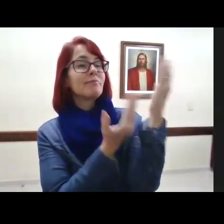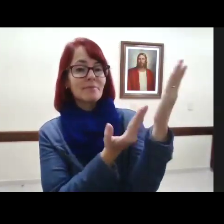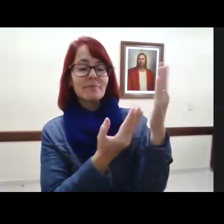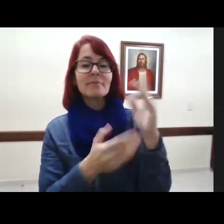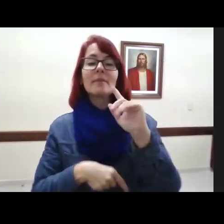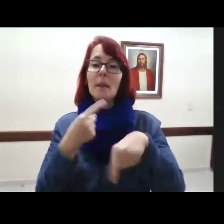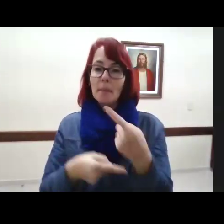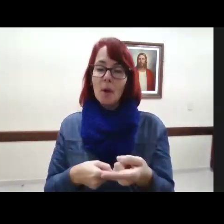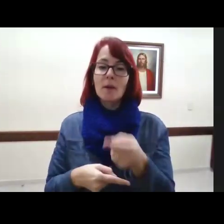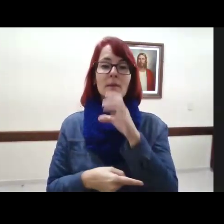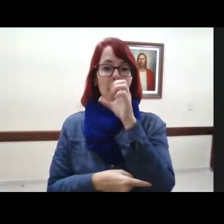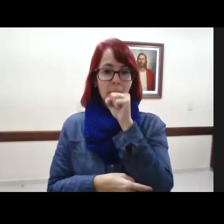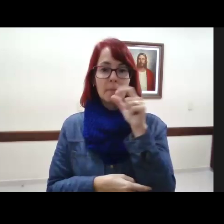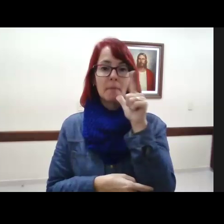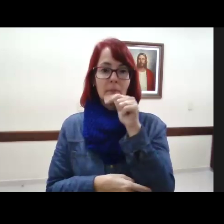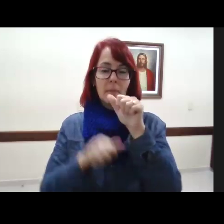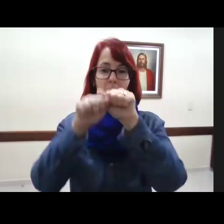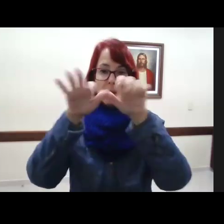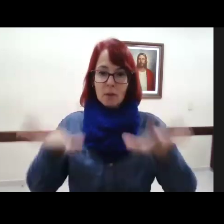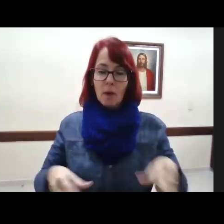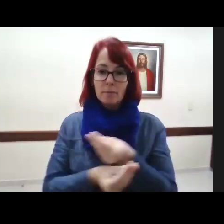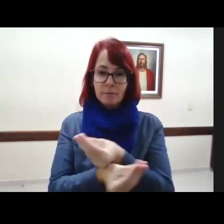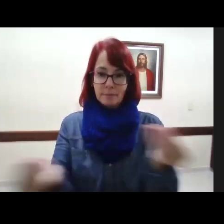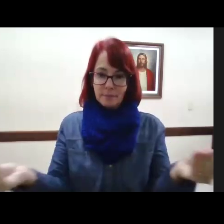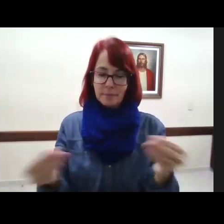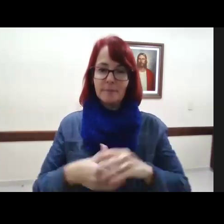o sacramento será abençoado e distribuído a todos.